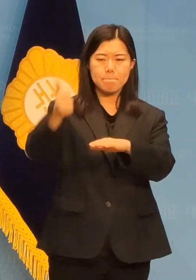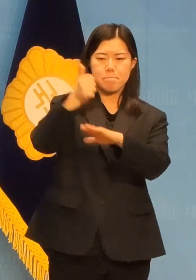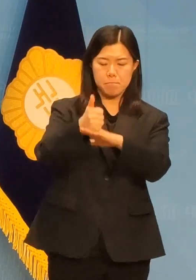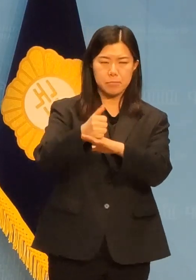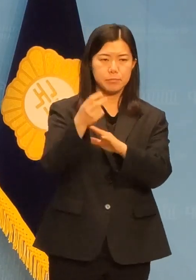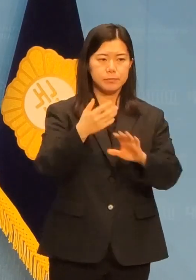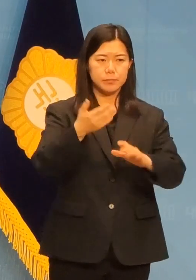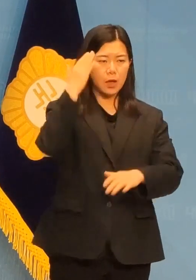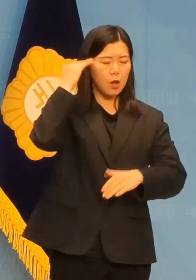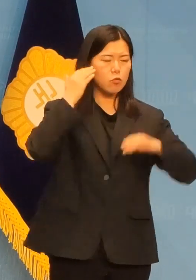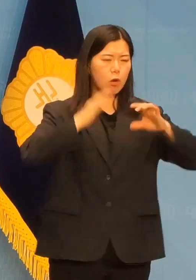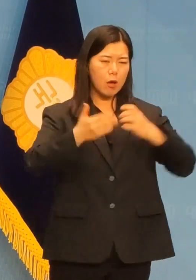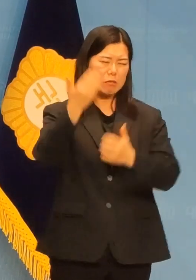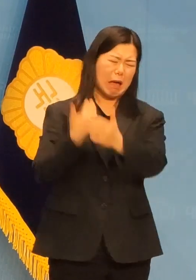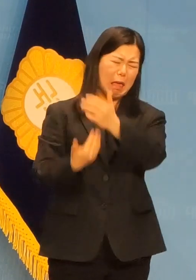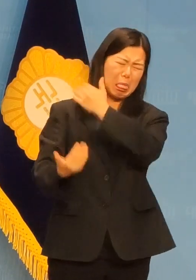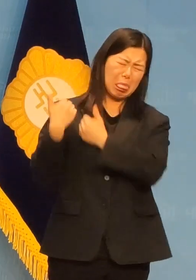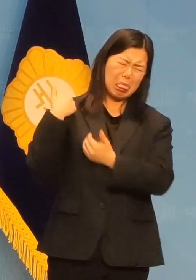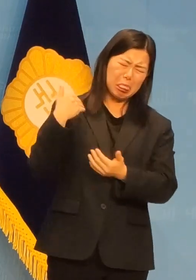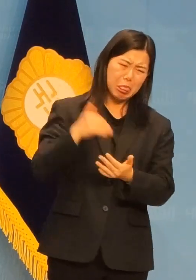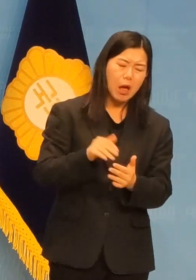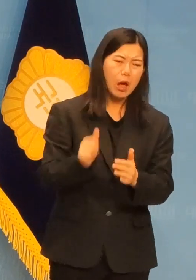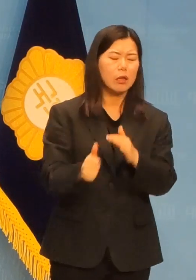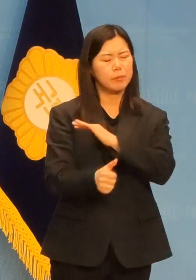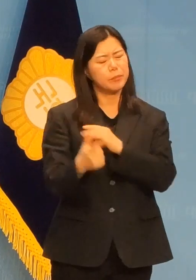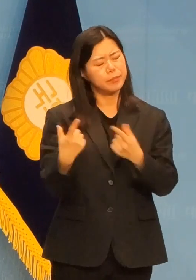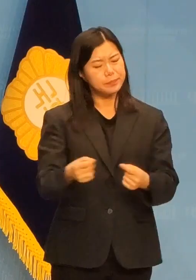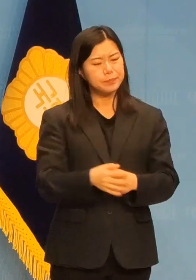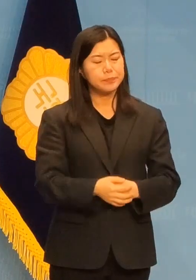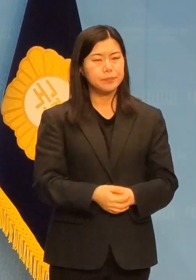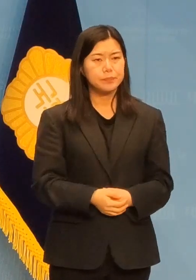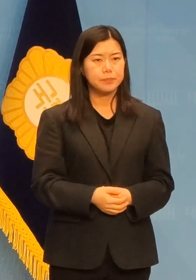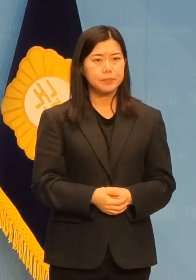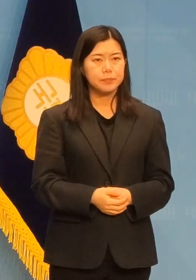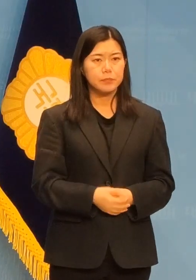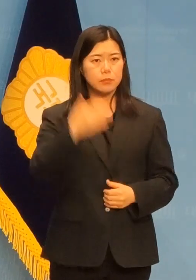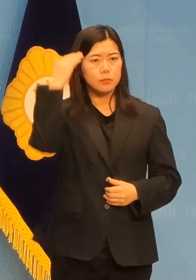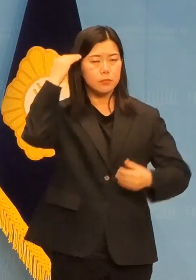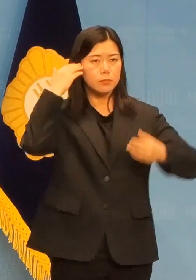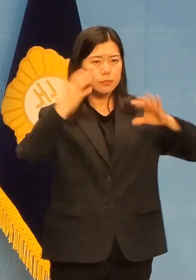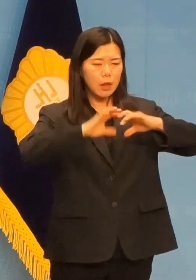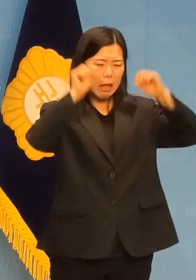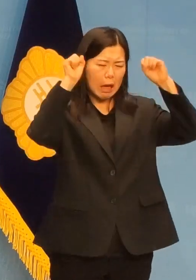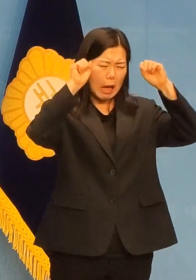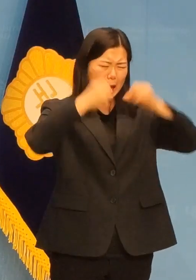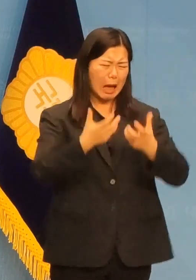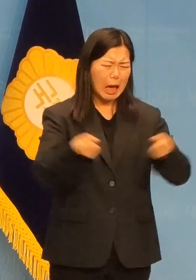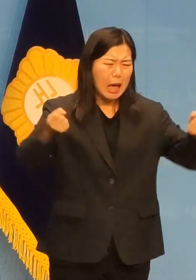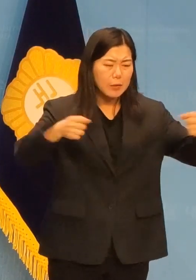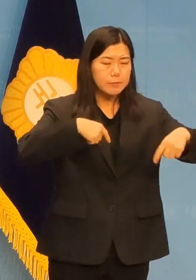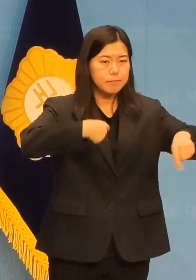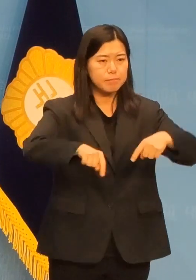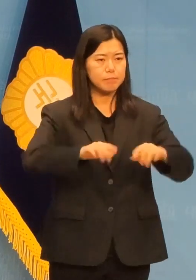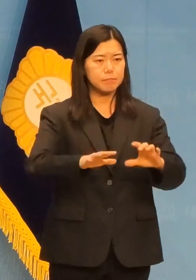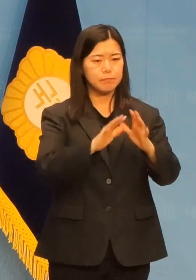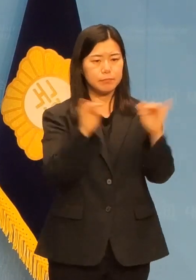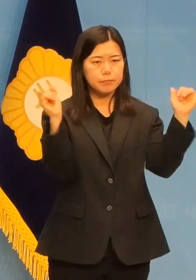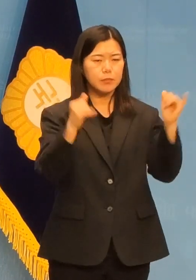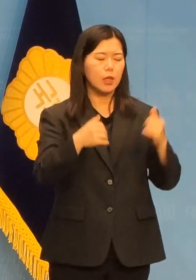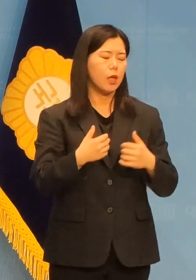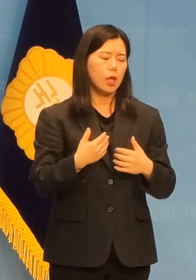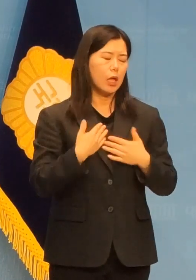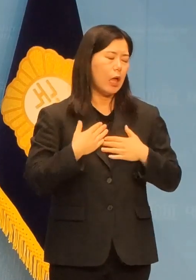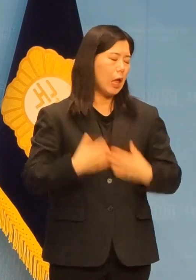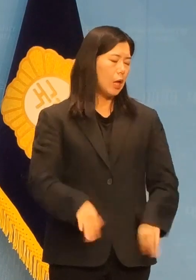대한민국 퇴행의 3년을 이끌어낸 주역들답습니다. 대한민국 망치는 갈라치기 정치, 국민들은 이제